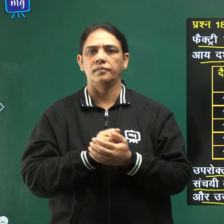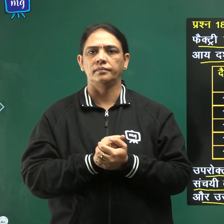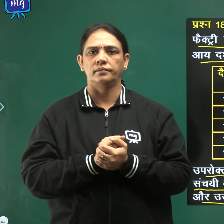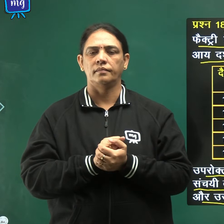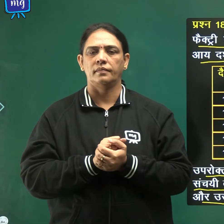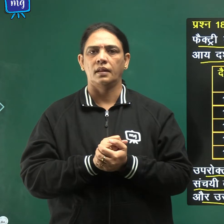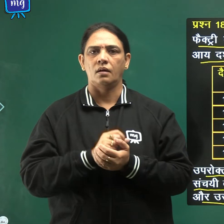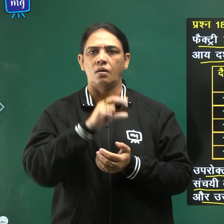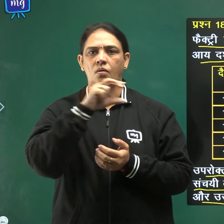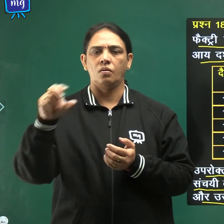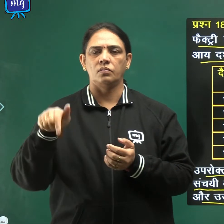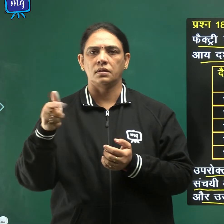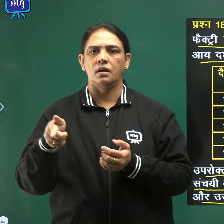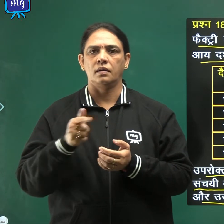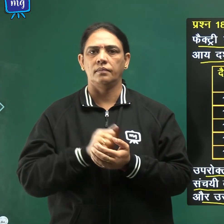और उसका